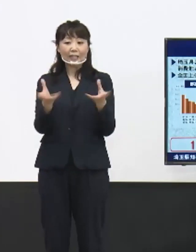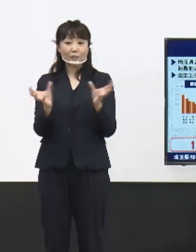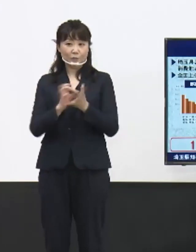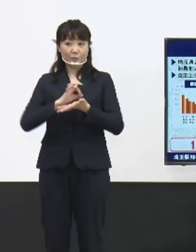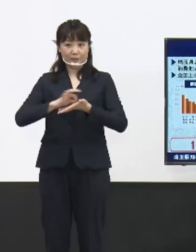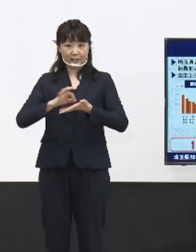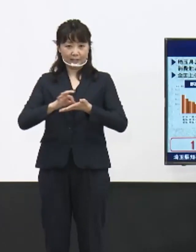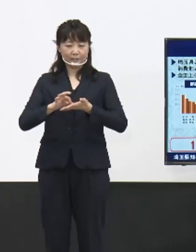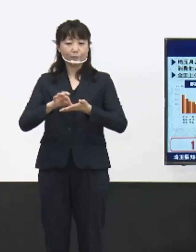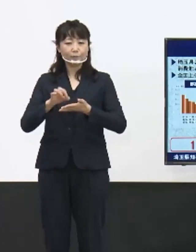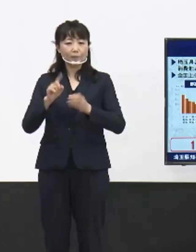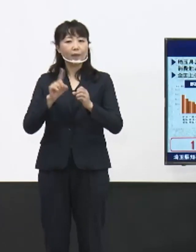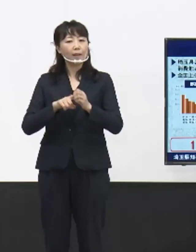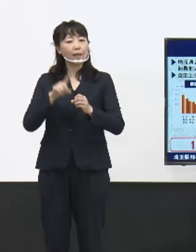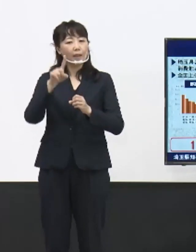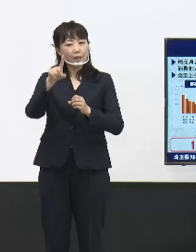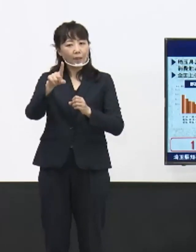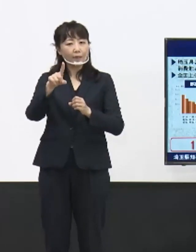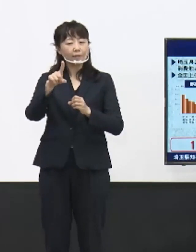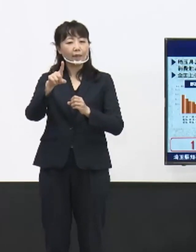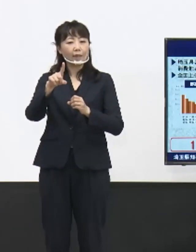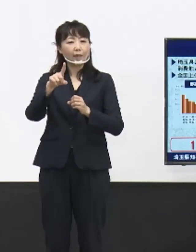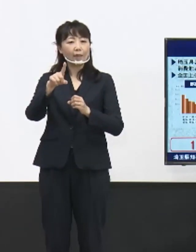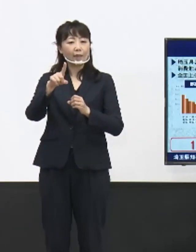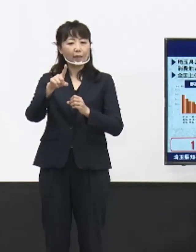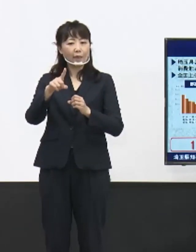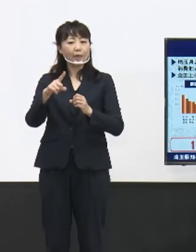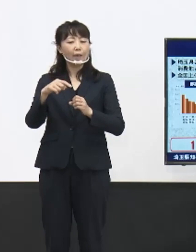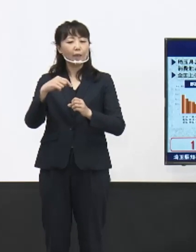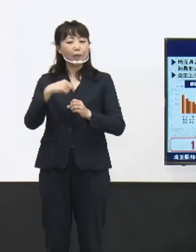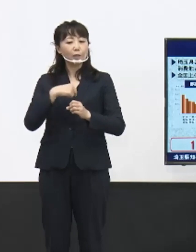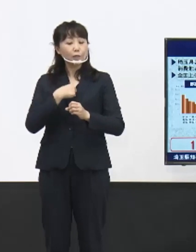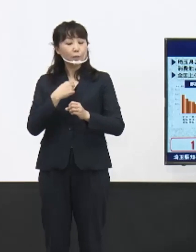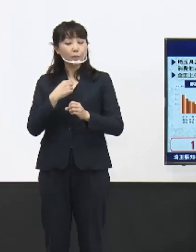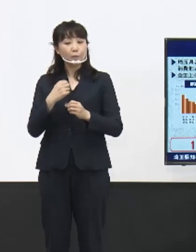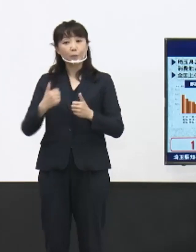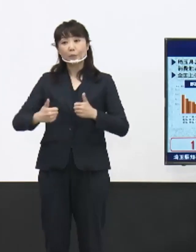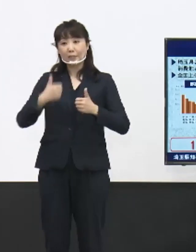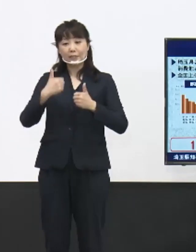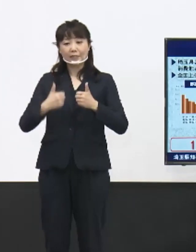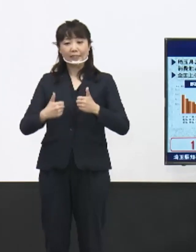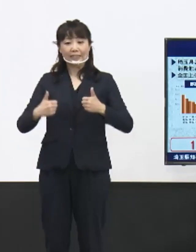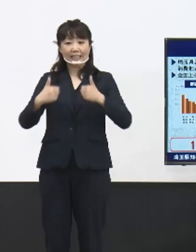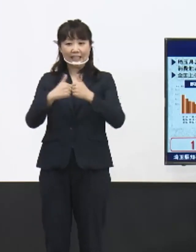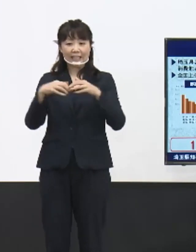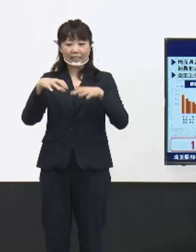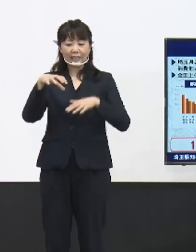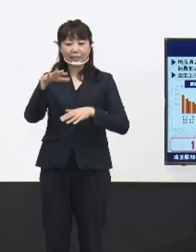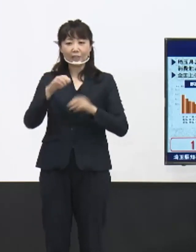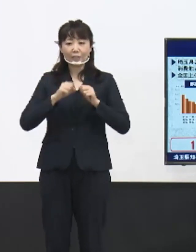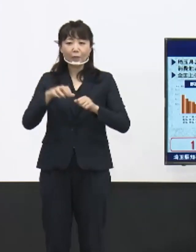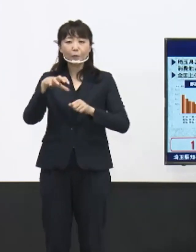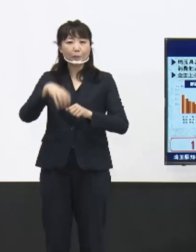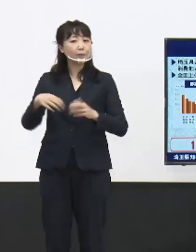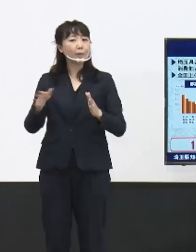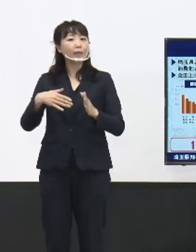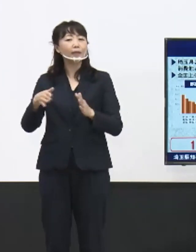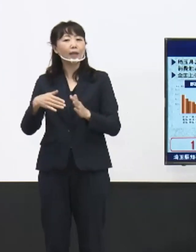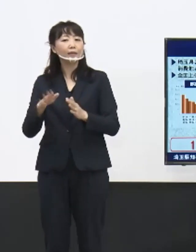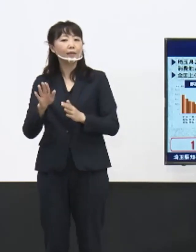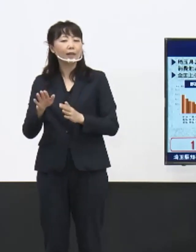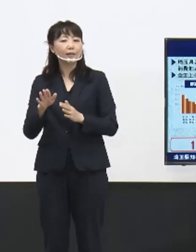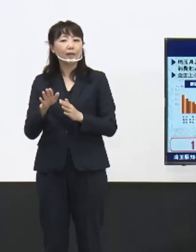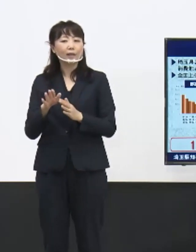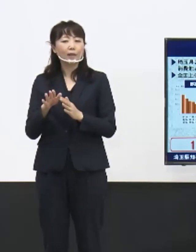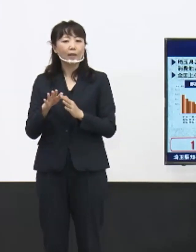和レッズも来シーズンのホームゲームをやる場所がないということで、内々こういろいろと伝えられていました。というのは